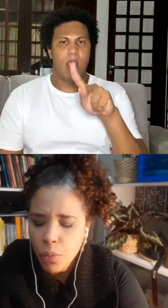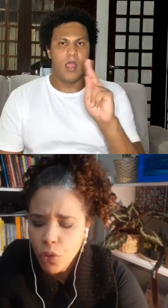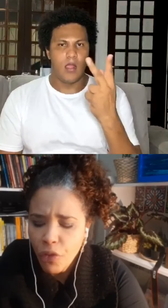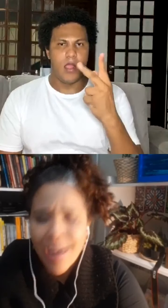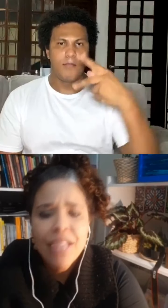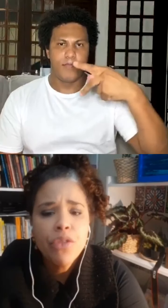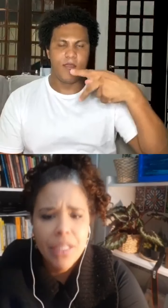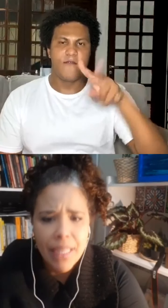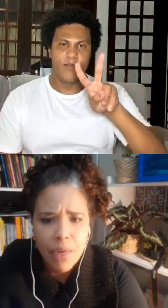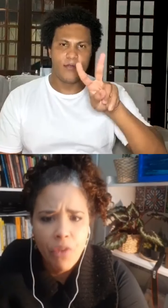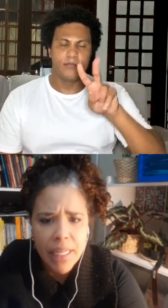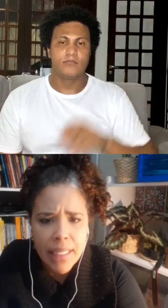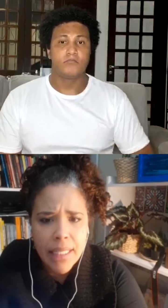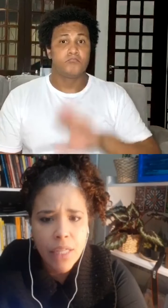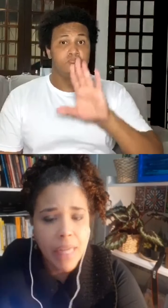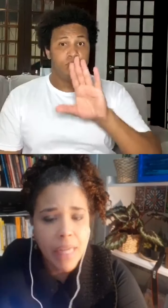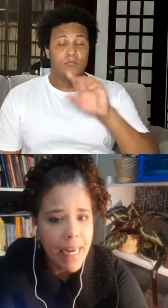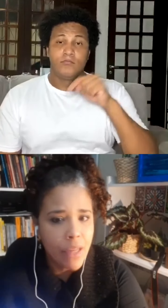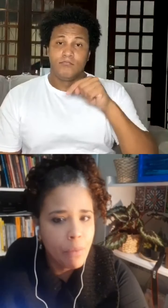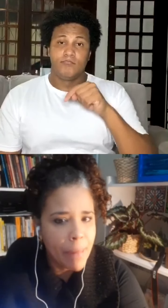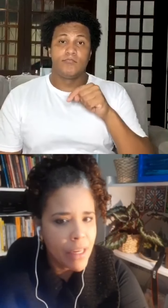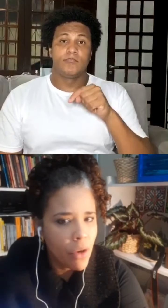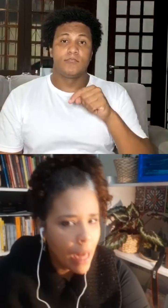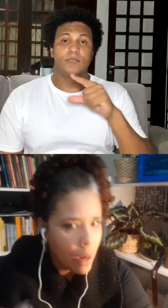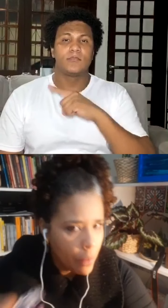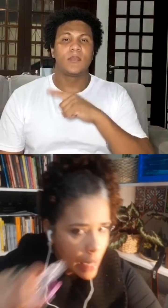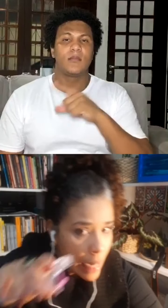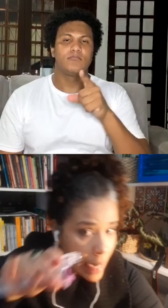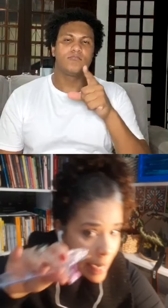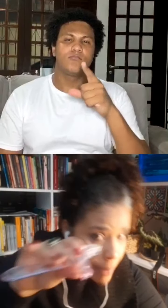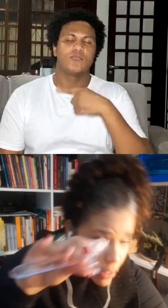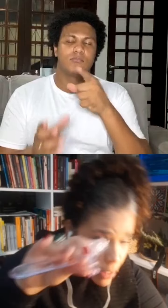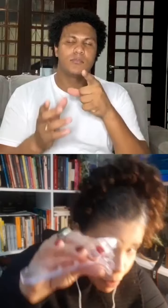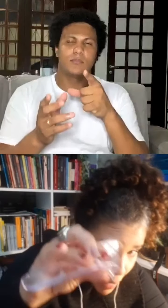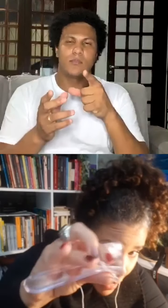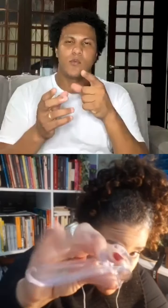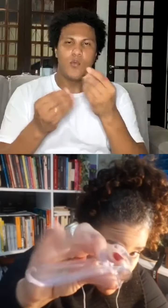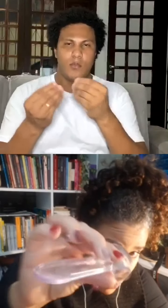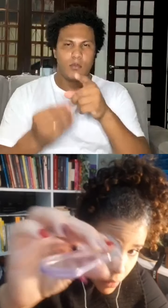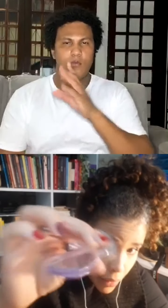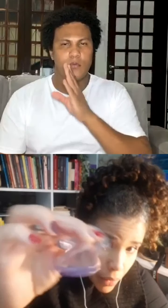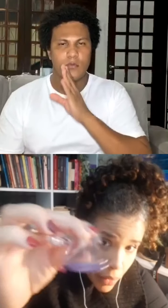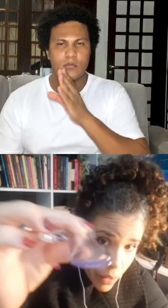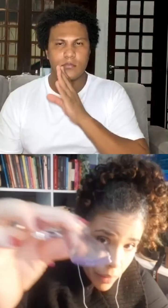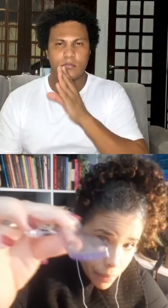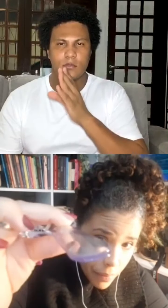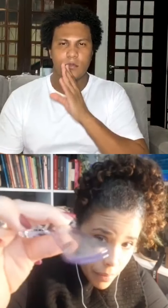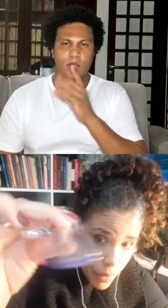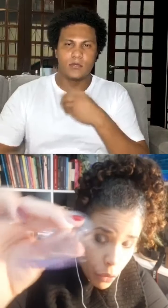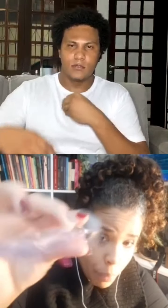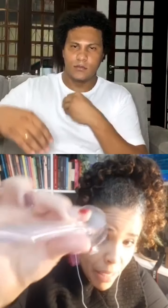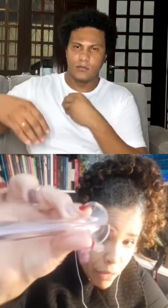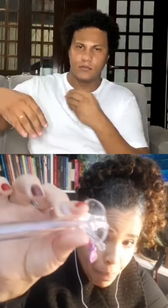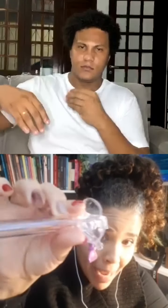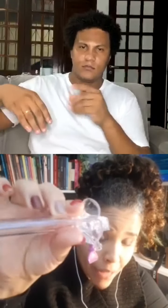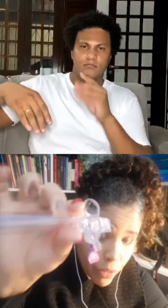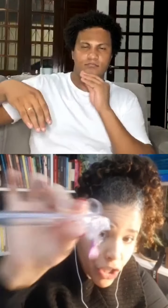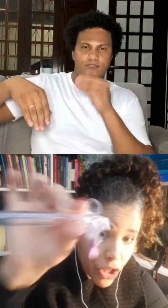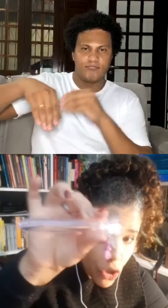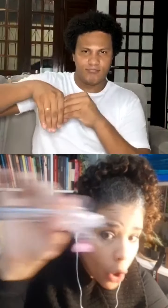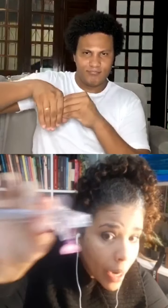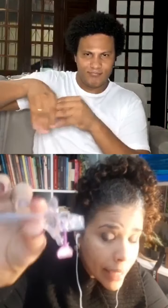muito fácil de ser oferecido, que é aquele do Papa Nicolau. Lembra do espéculo? Do bico de pato que a